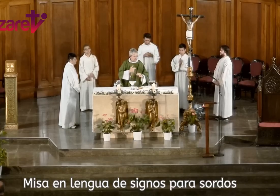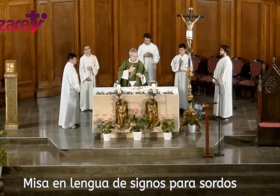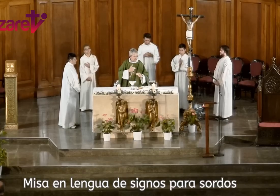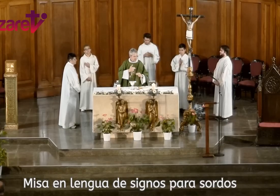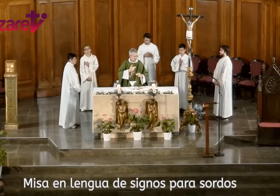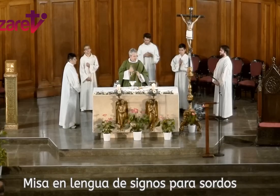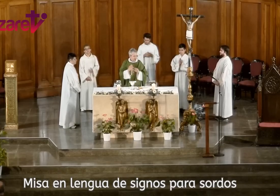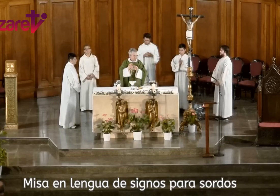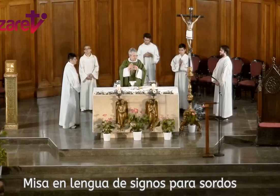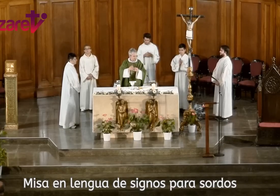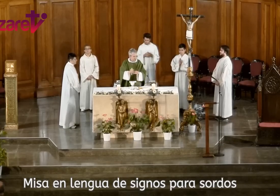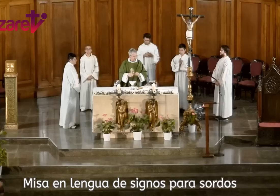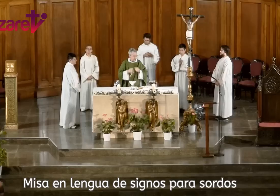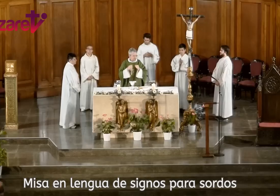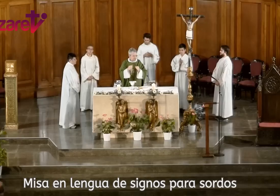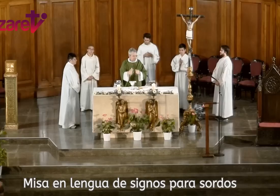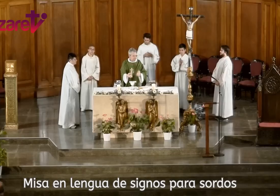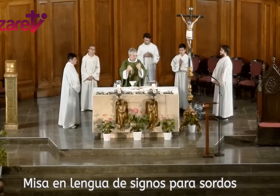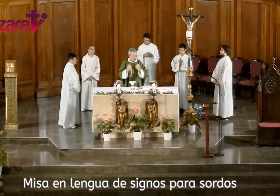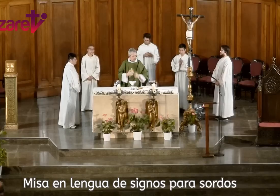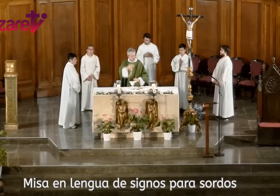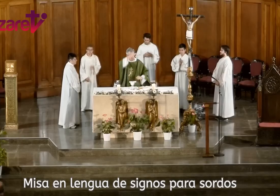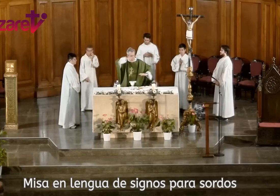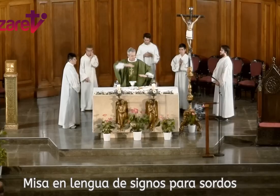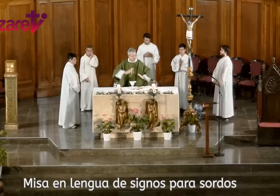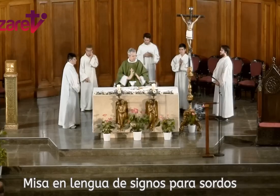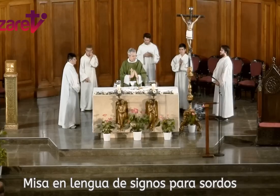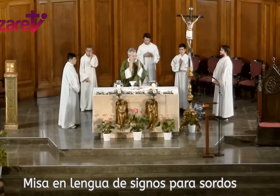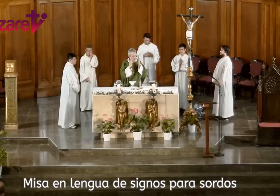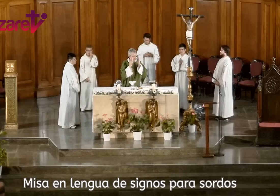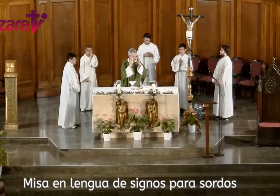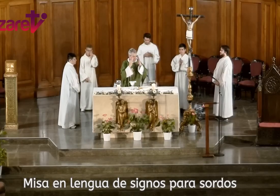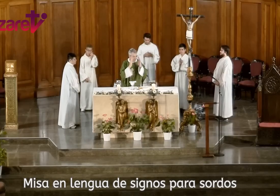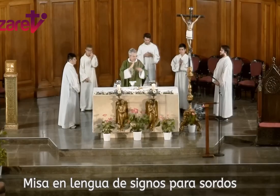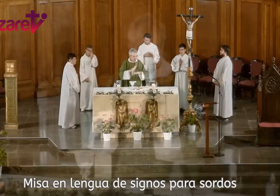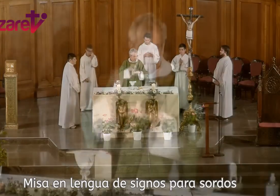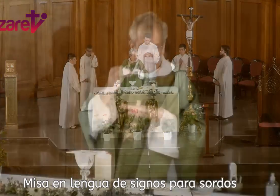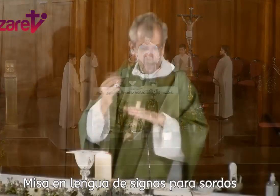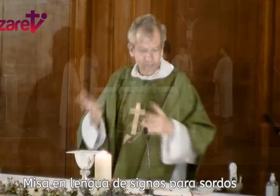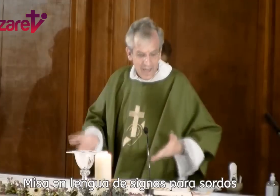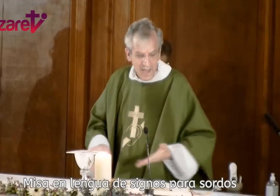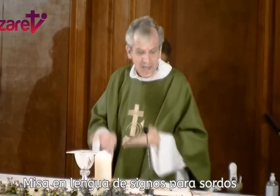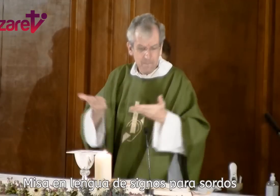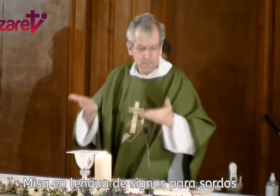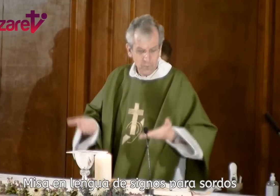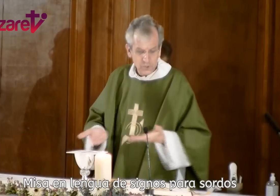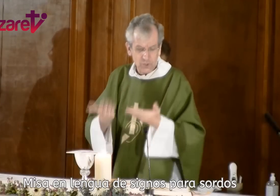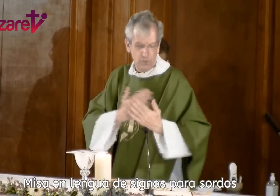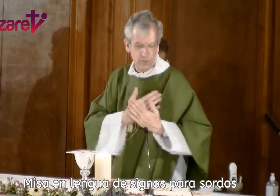Iglesia, asistiéndola siempre con la fuerza del Espíritu Santo, para que, a impulso de